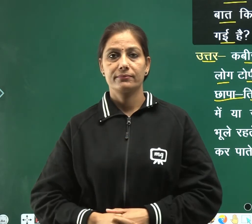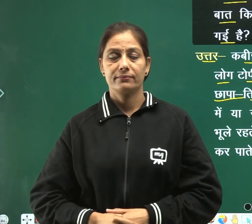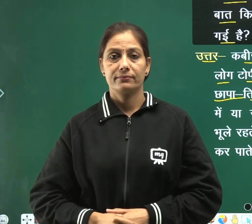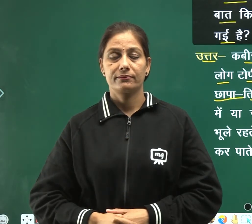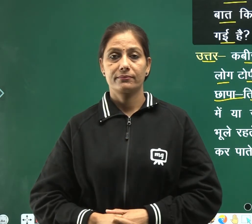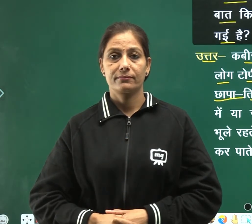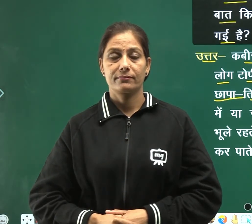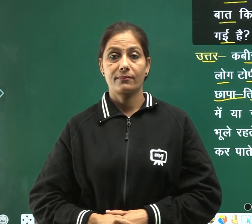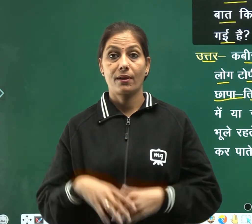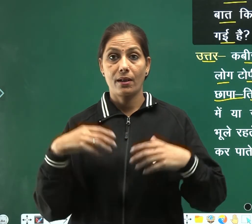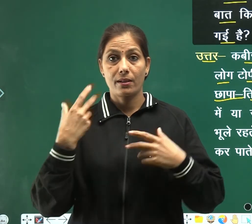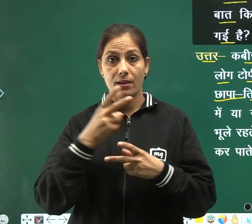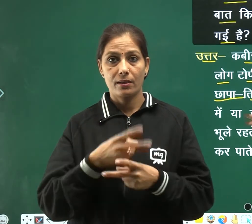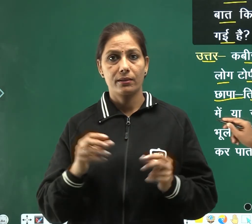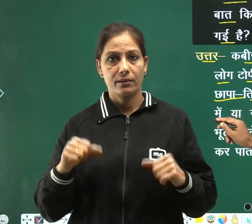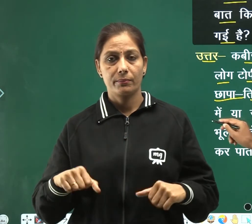धारण करने में